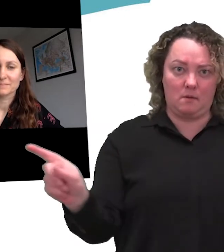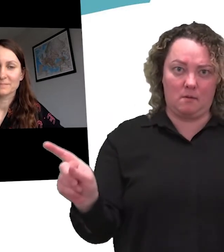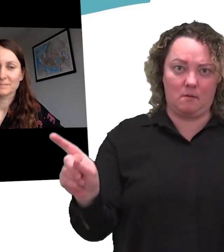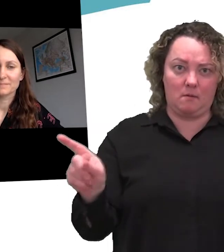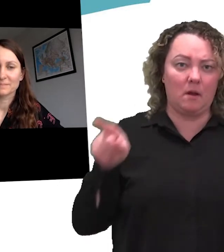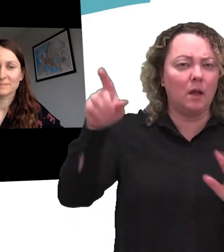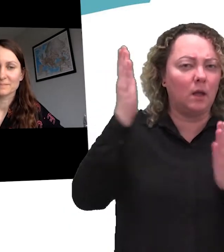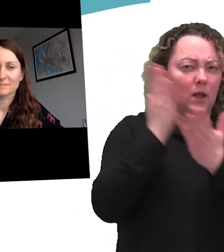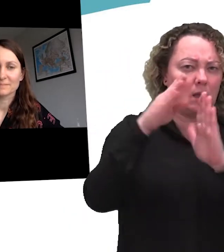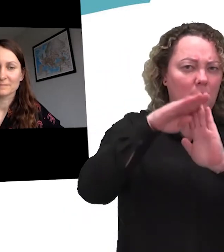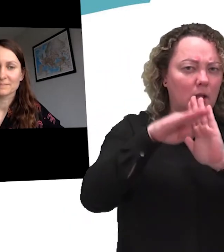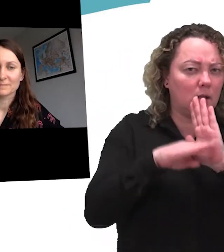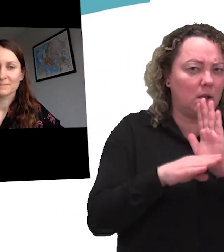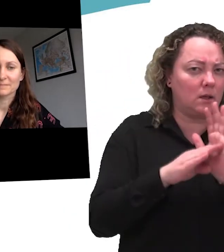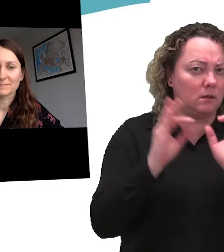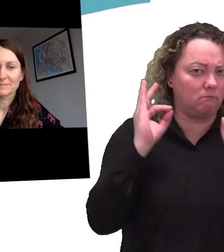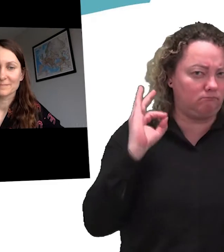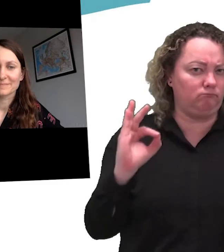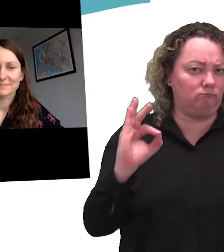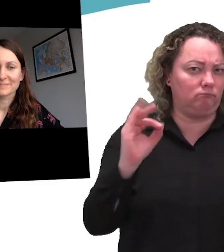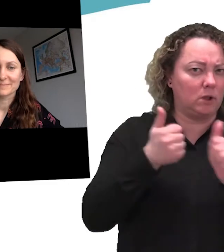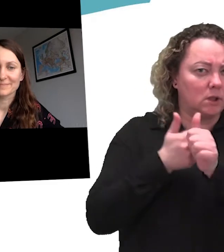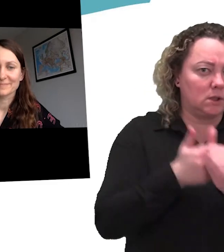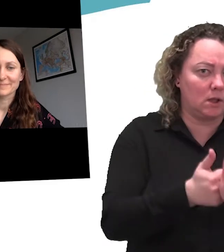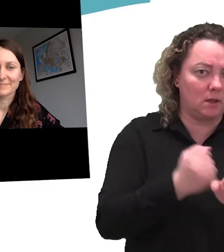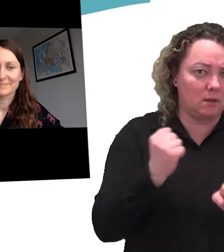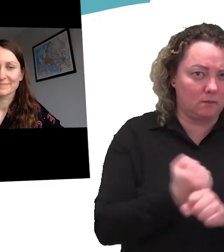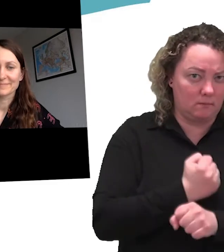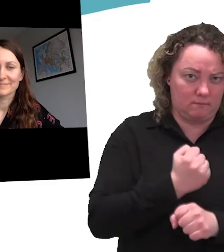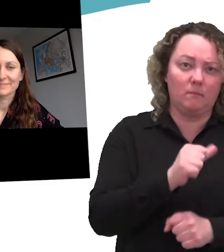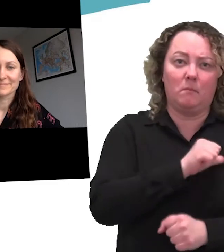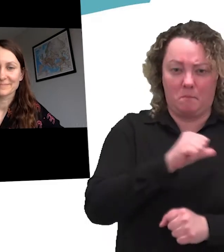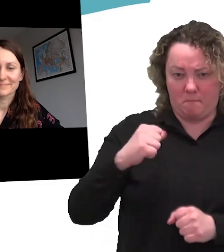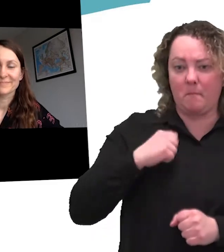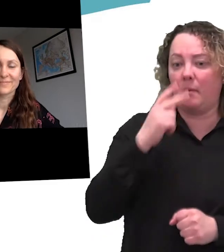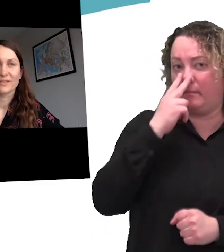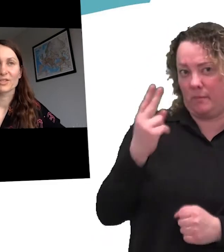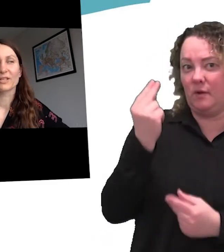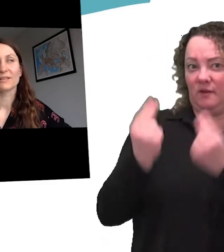būti. Tai užveskite akį savo darželio meniu.